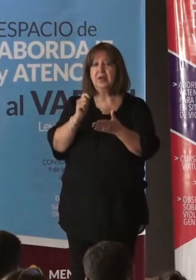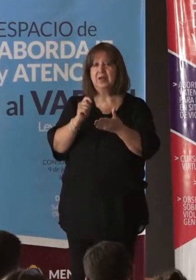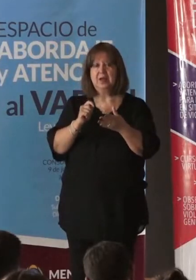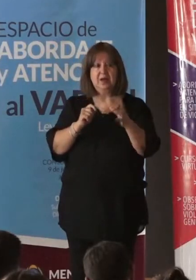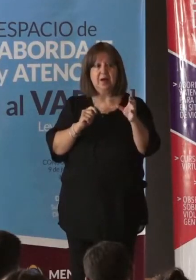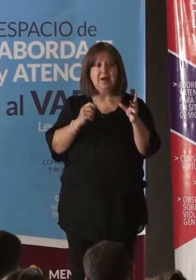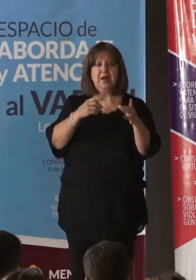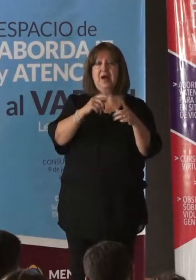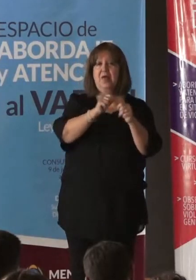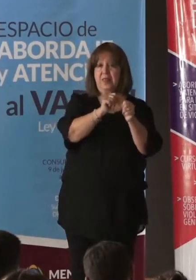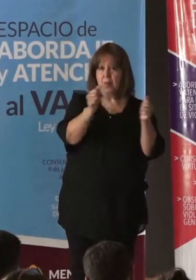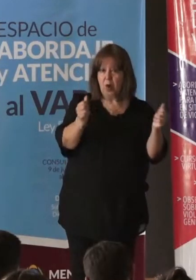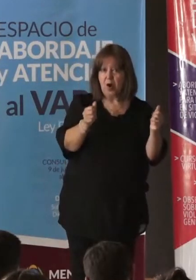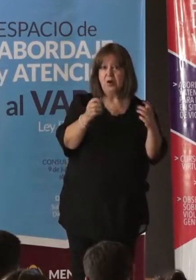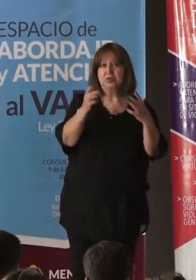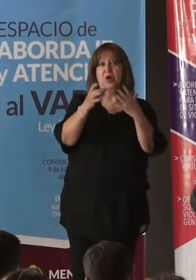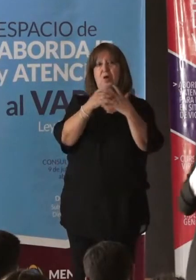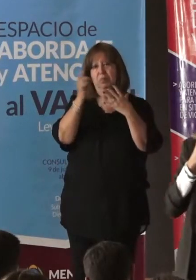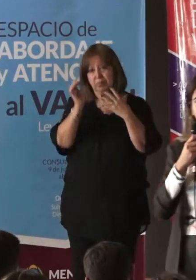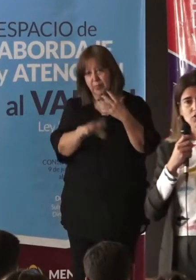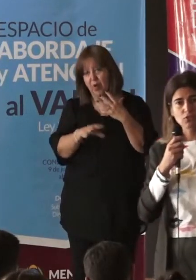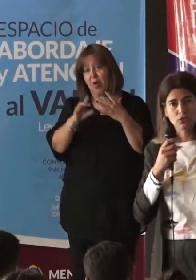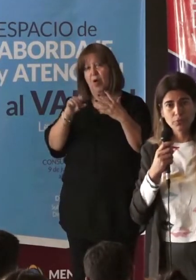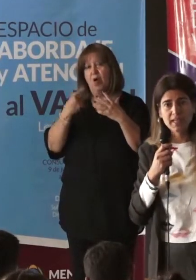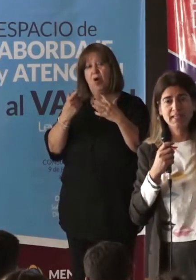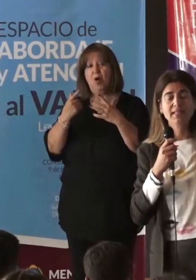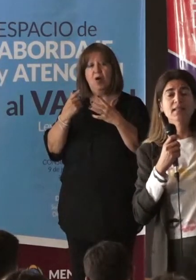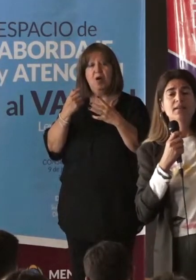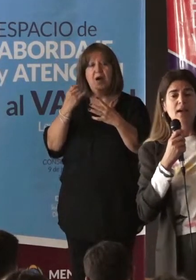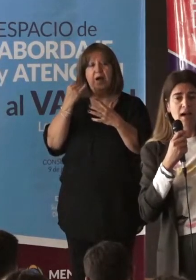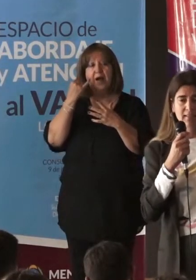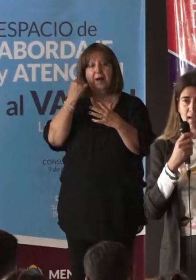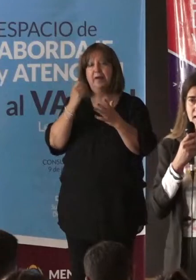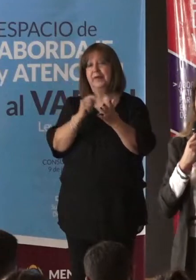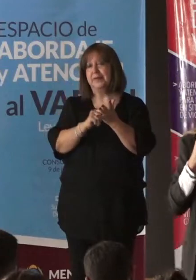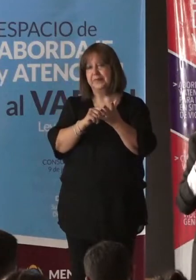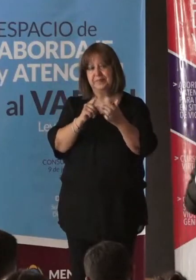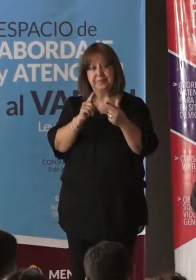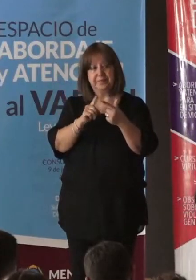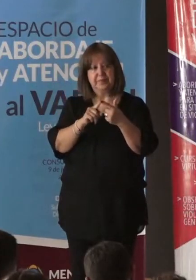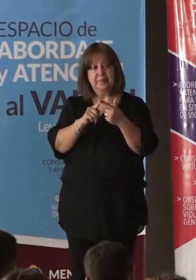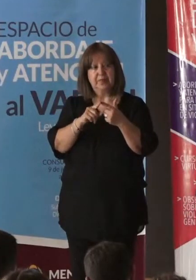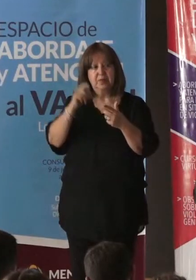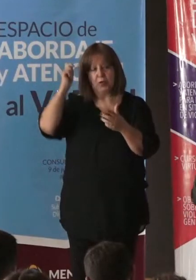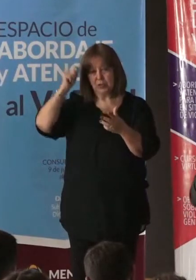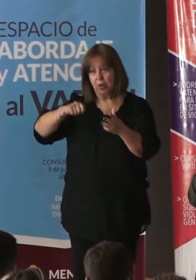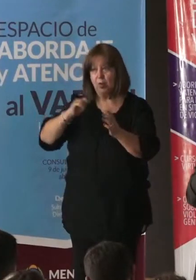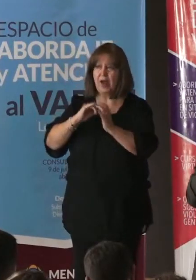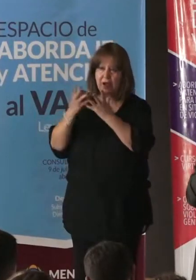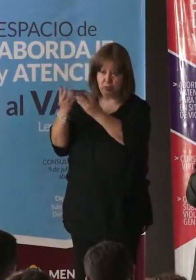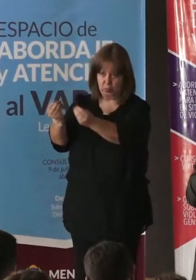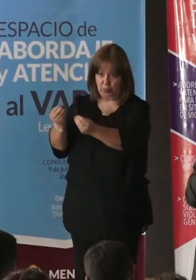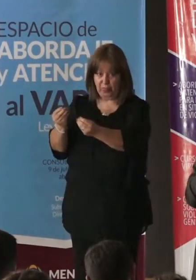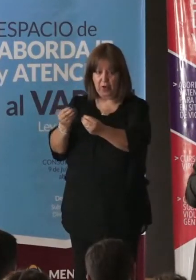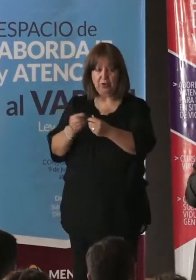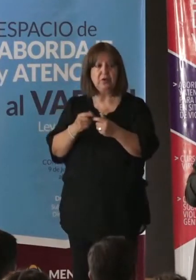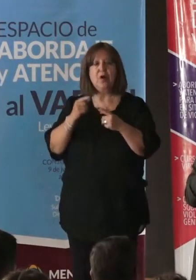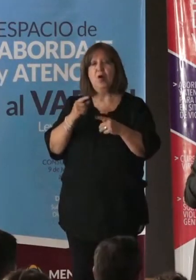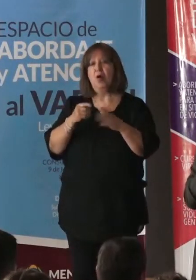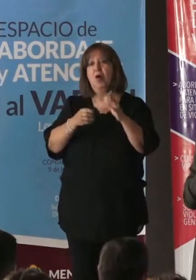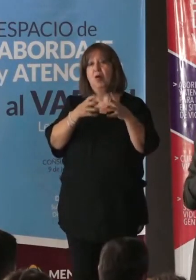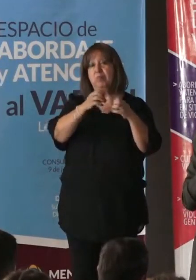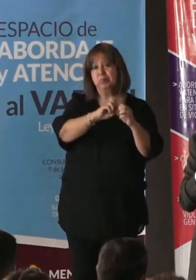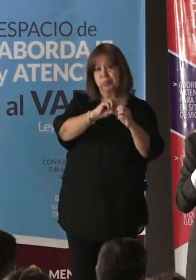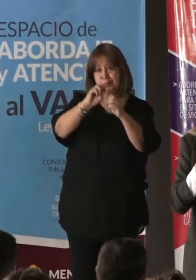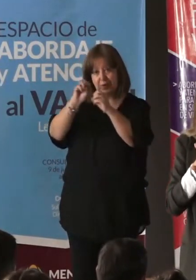Acá hay un divorcio, acá hay violencia económica, acá hay una simulación con los bienes, acá, ¿no? Esto, después una exclusión del hogar,